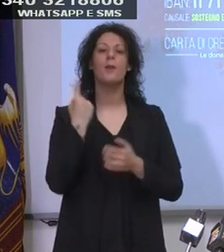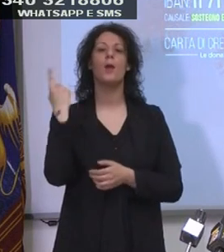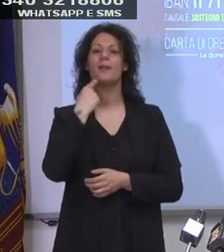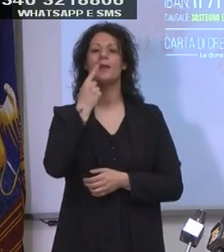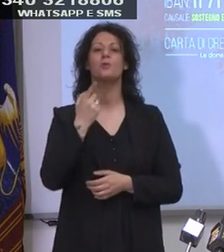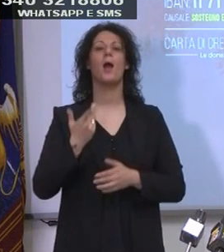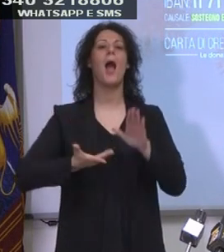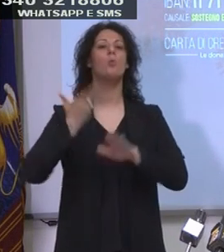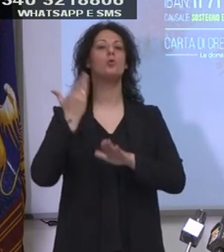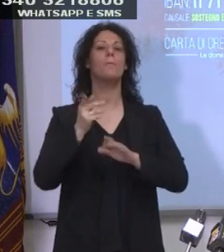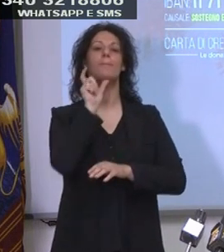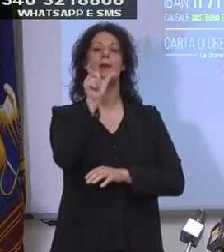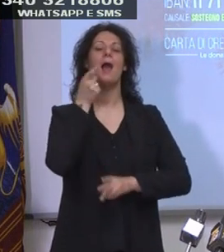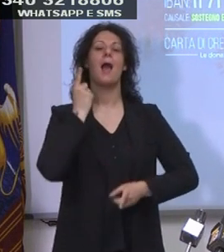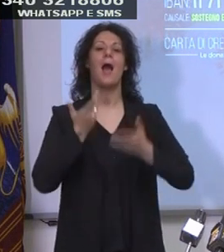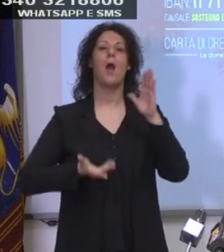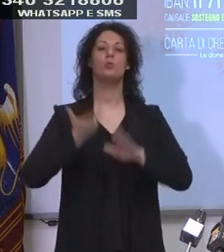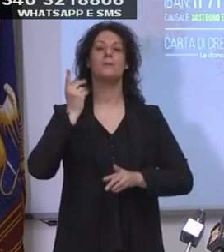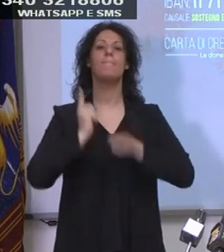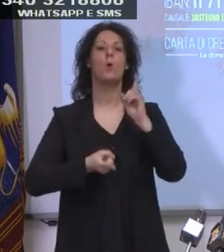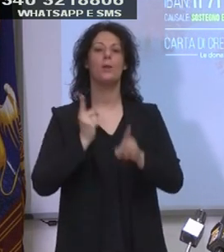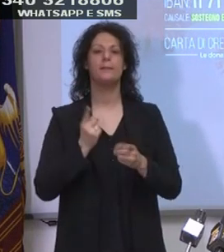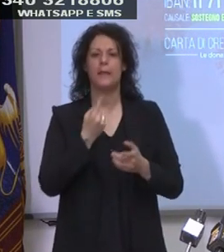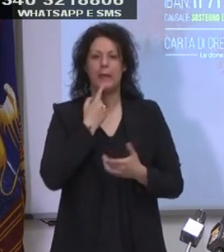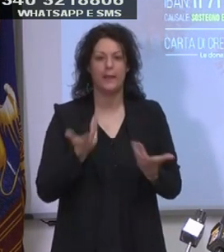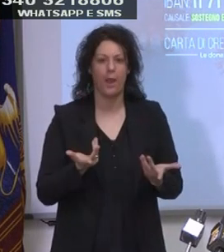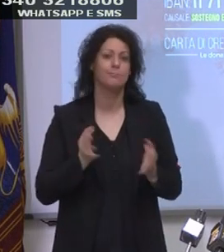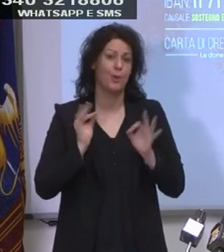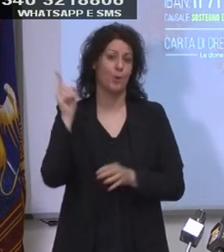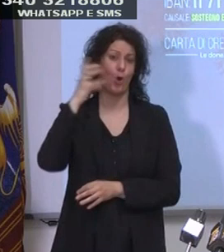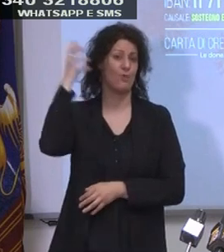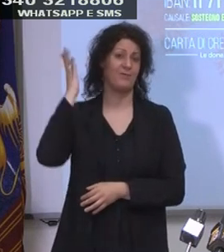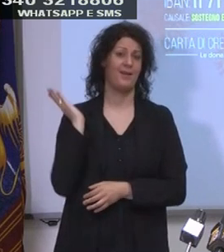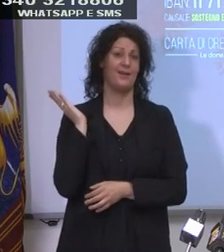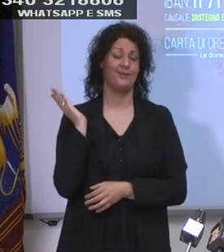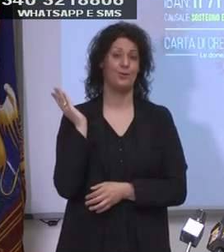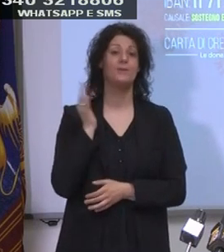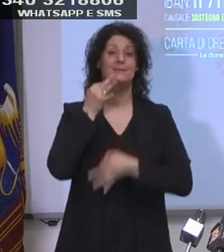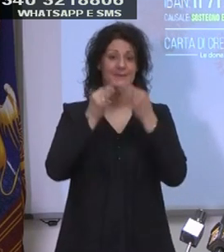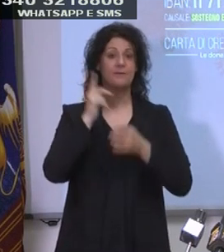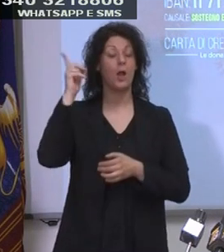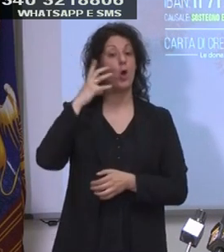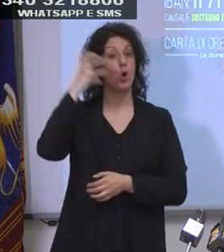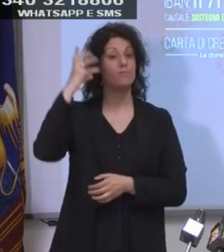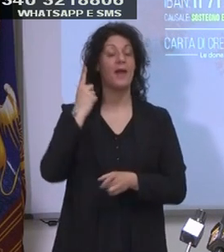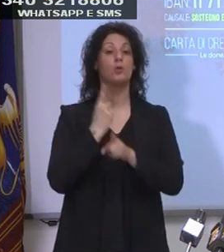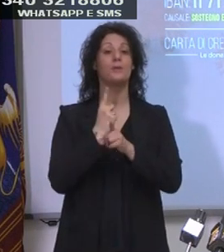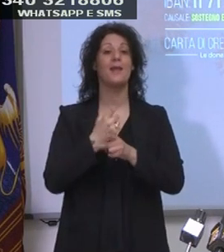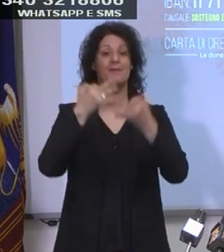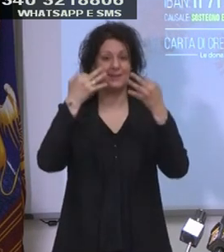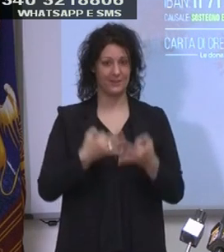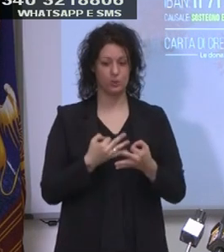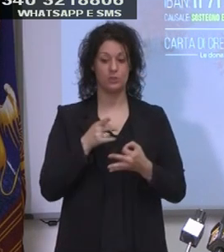politiche, torniamo al ragionamento che facevo, le autorità politiche adesso è il governo che decide di renderle facoltative, che non le rende